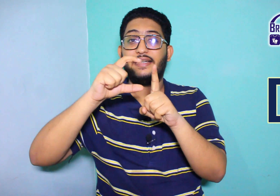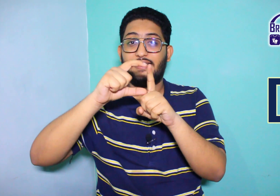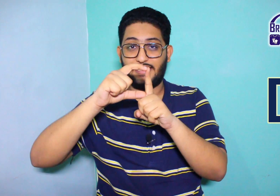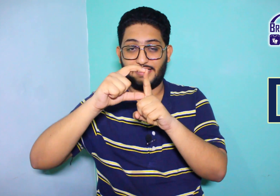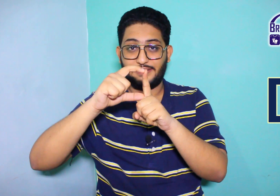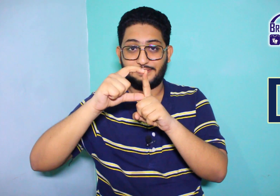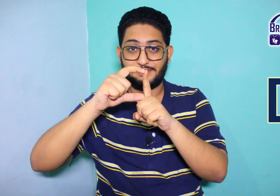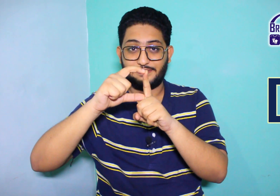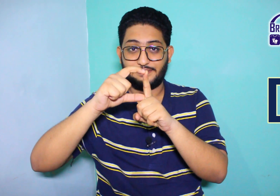डी